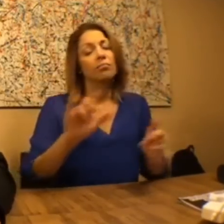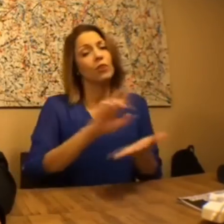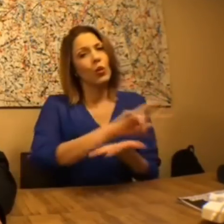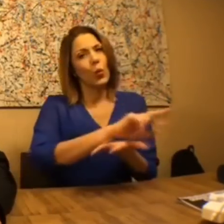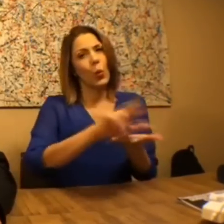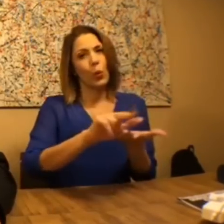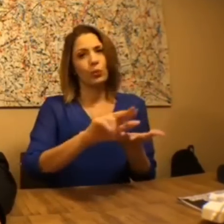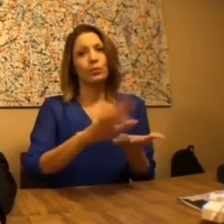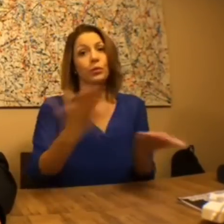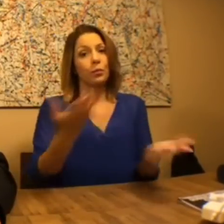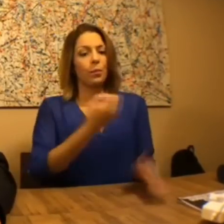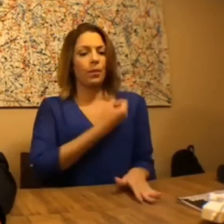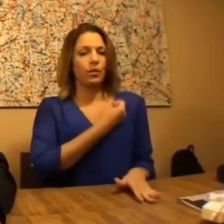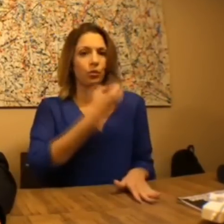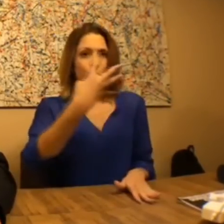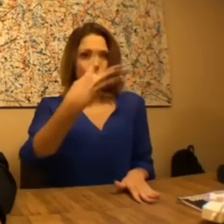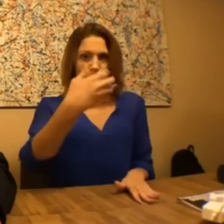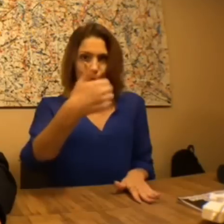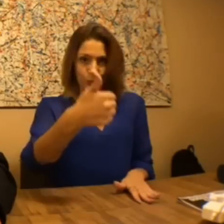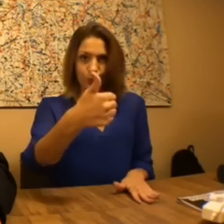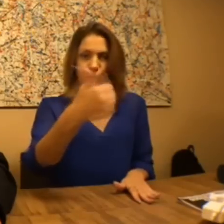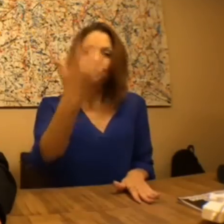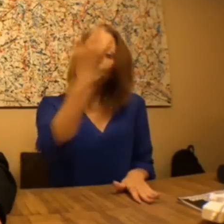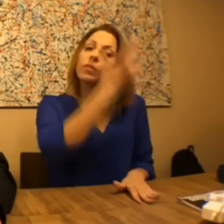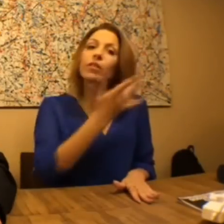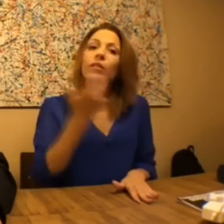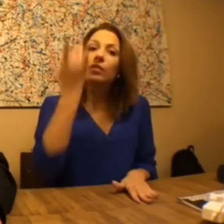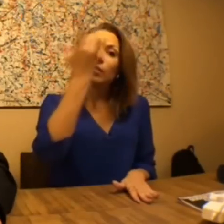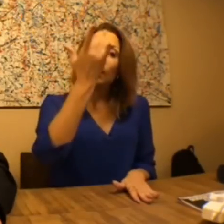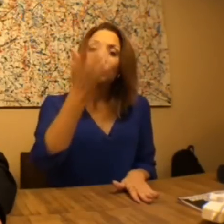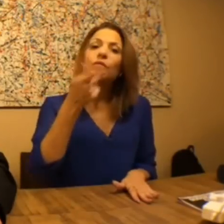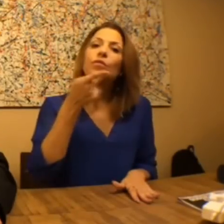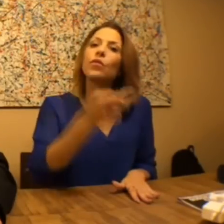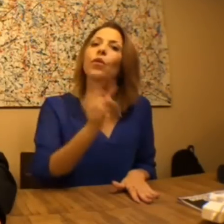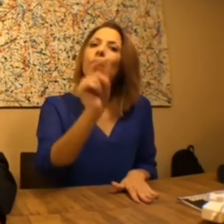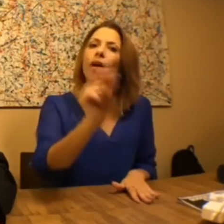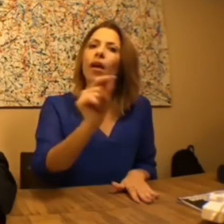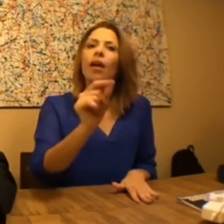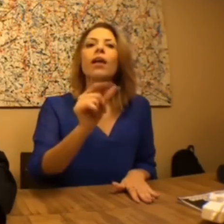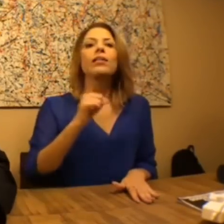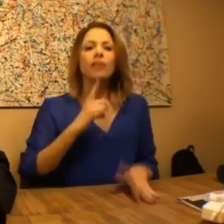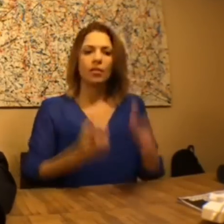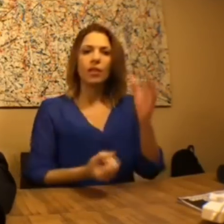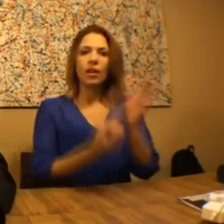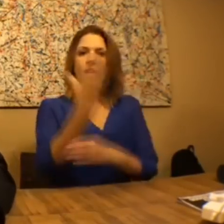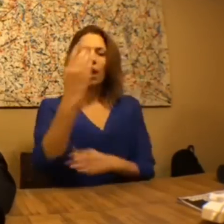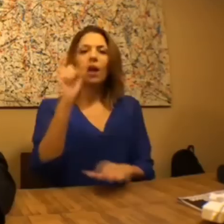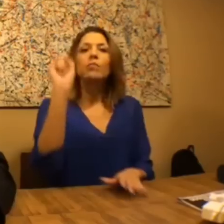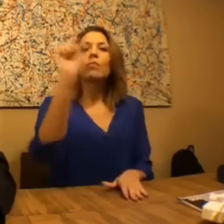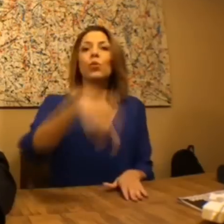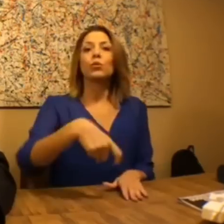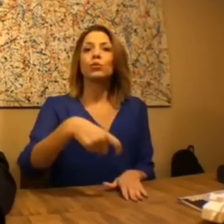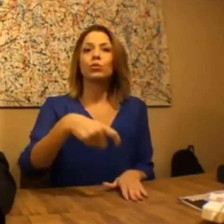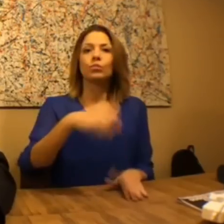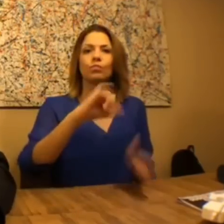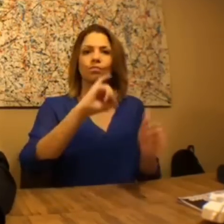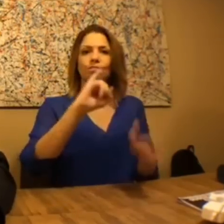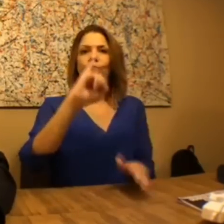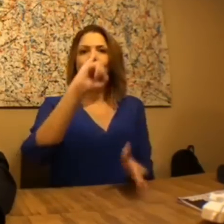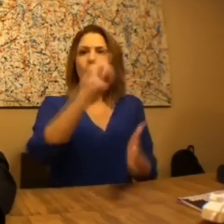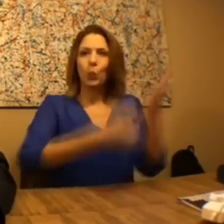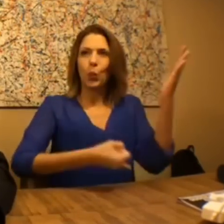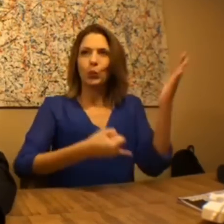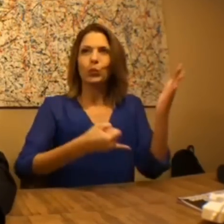página 41, o Haddad diz que vai criar imposto sobre exportação. Ou